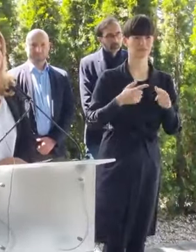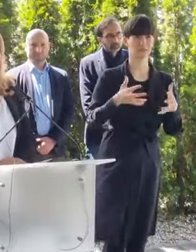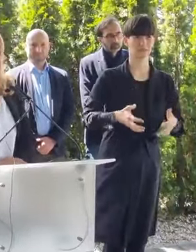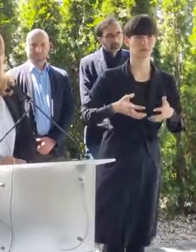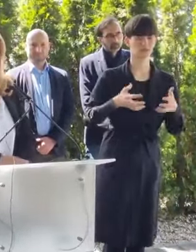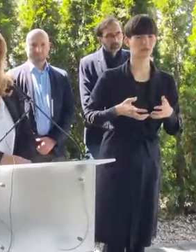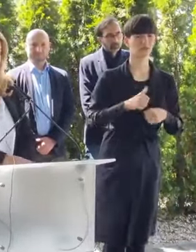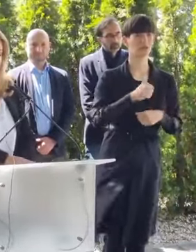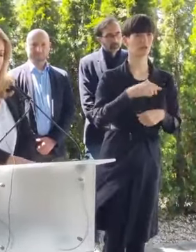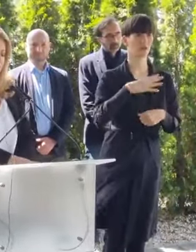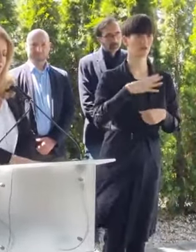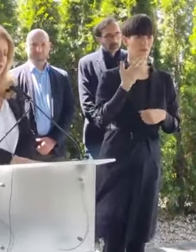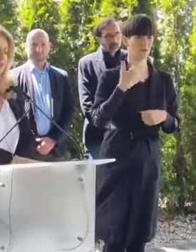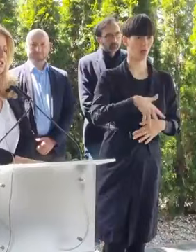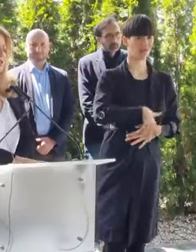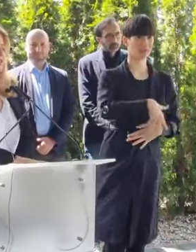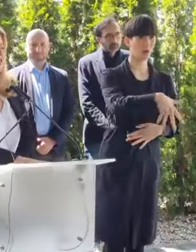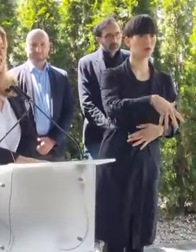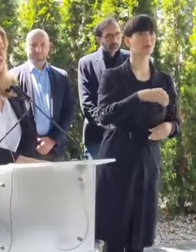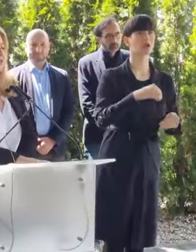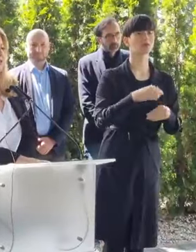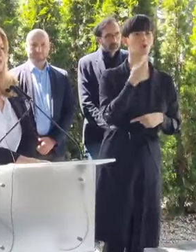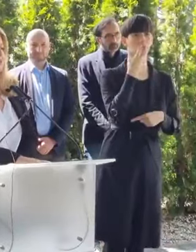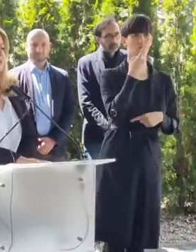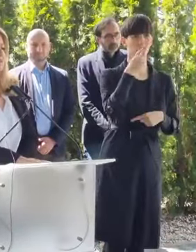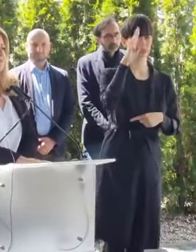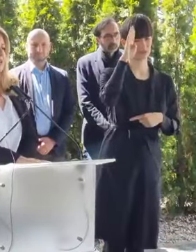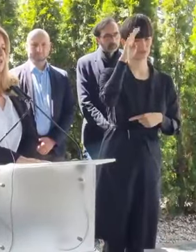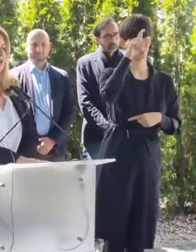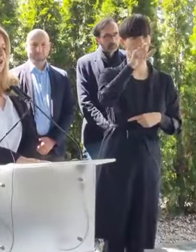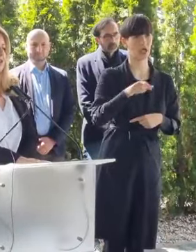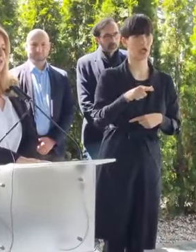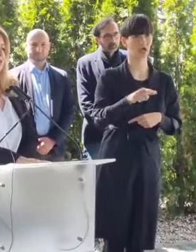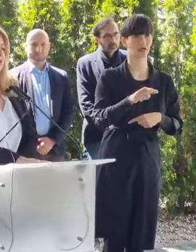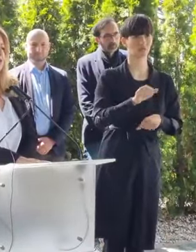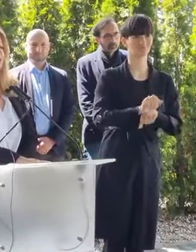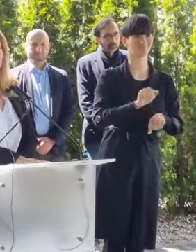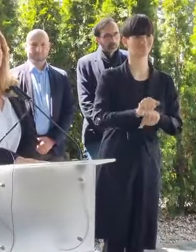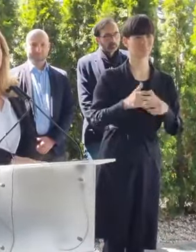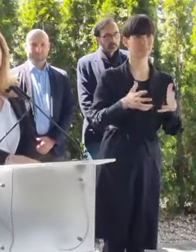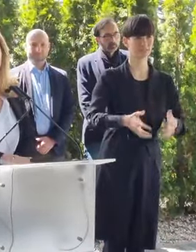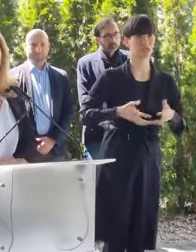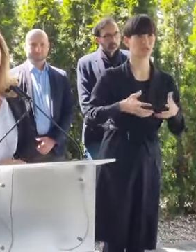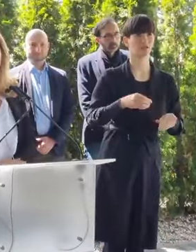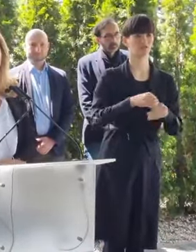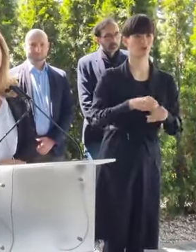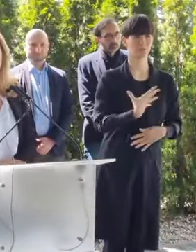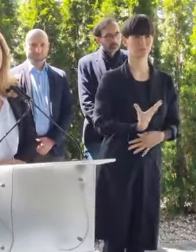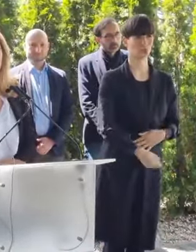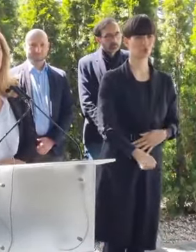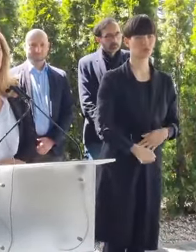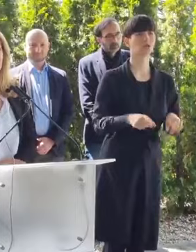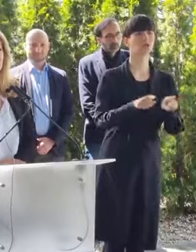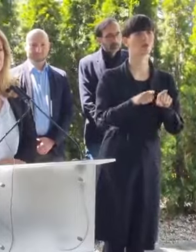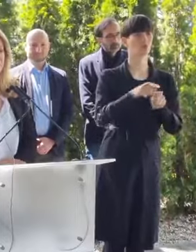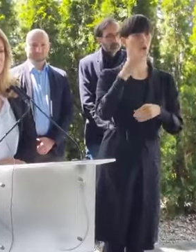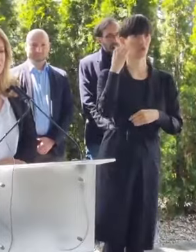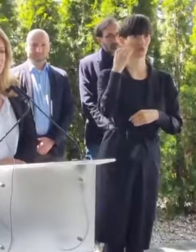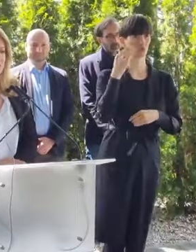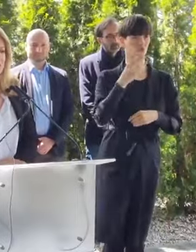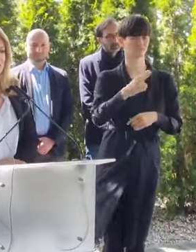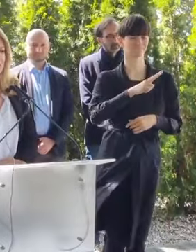potratila, bola tehotná počas toho, keď ju ruskí vojaci znásilňovali, a svojho muža takisto stratila vo vojne.